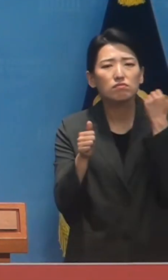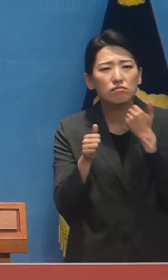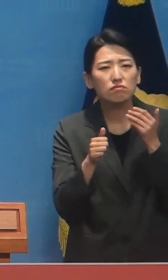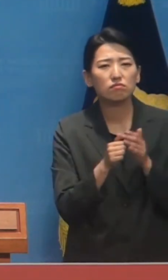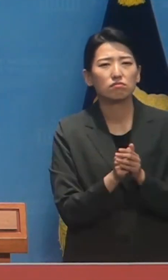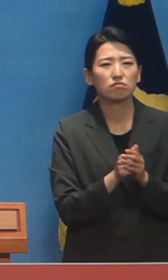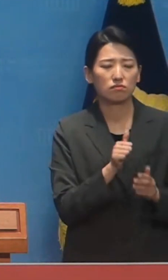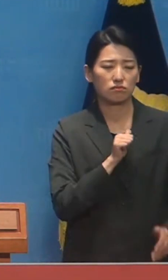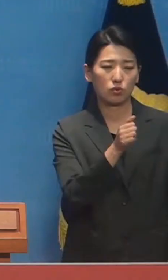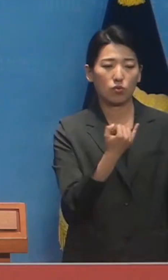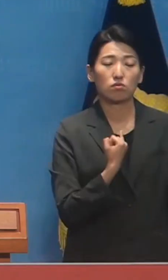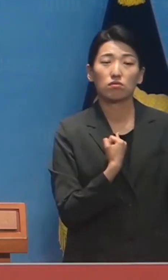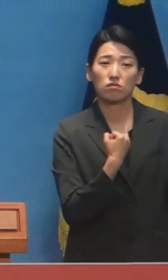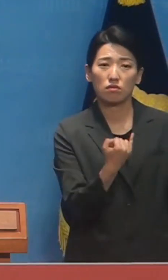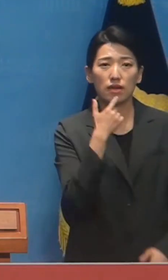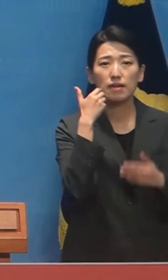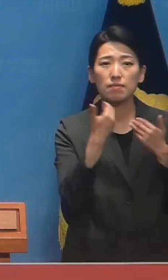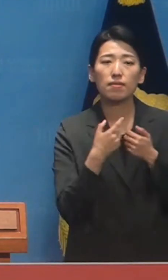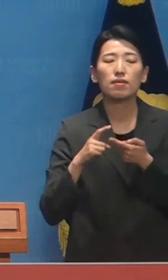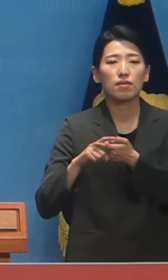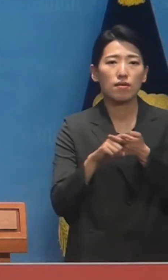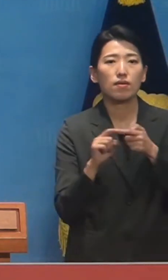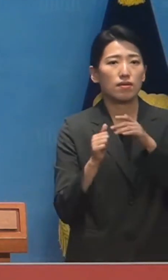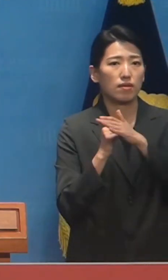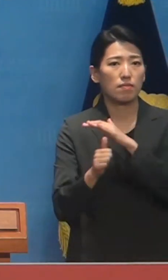연합 대표, 우리